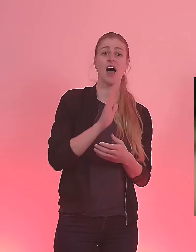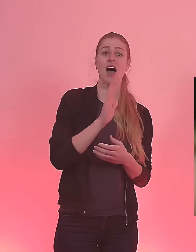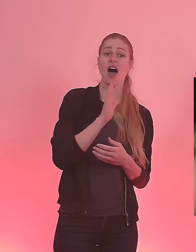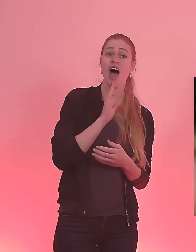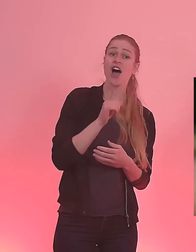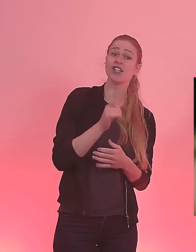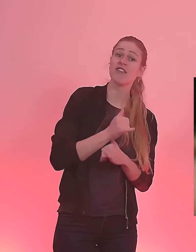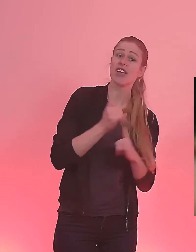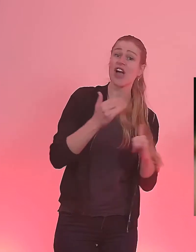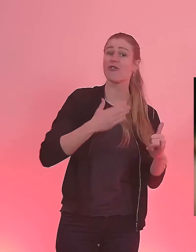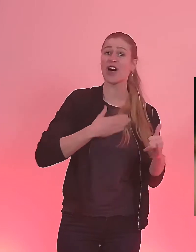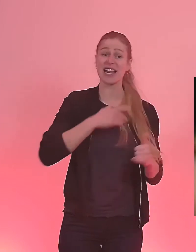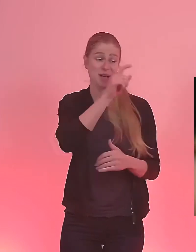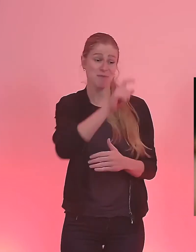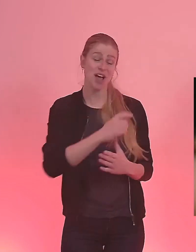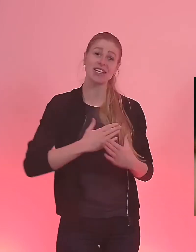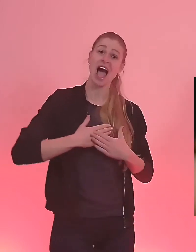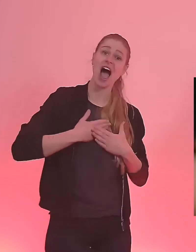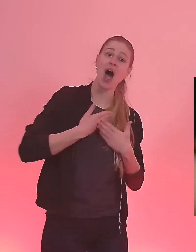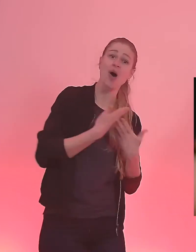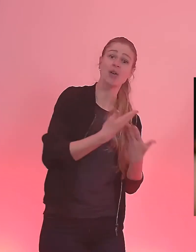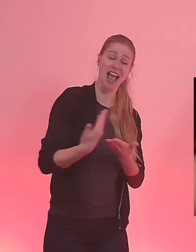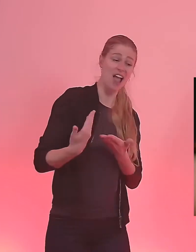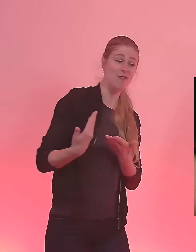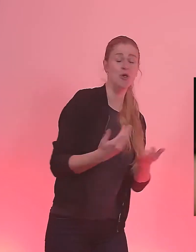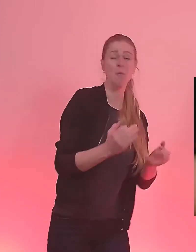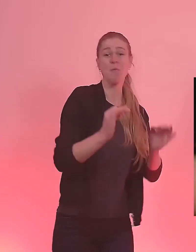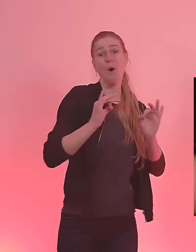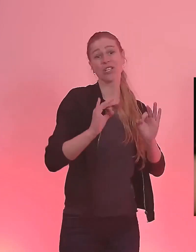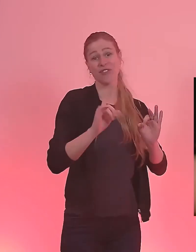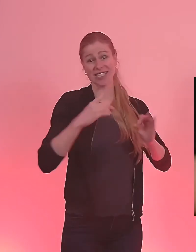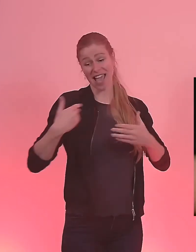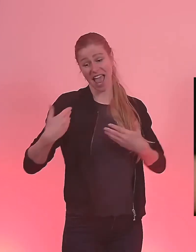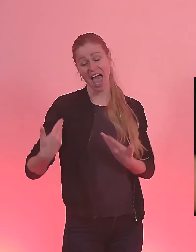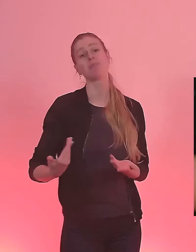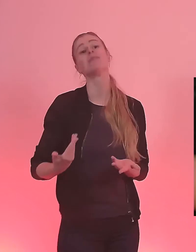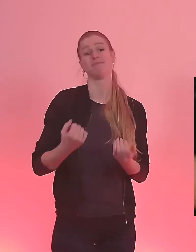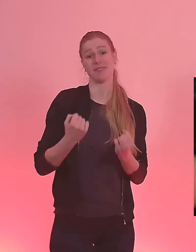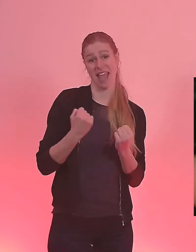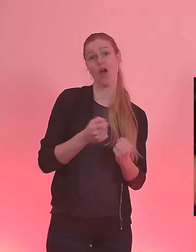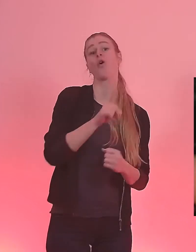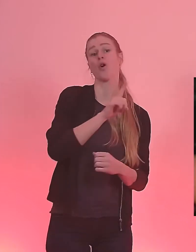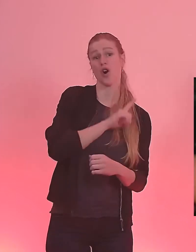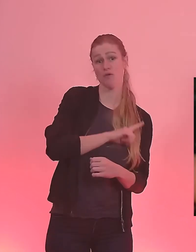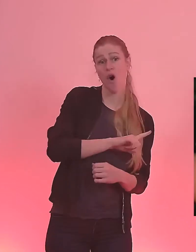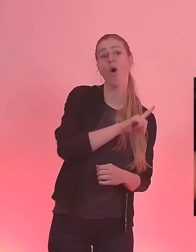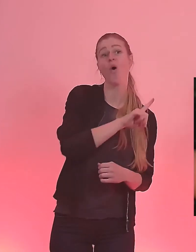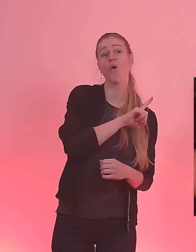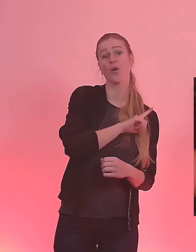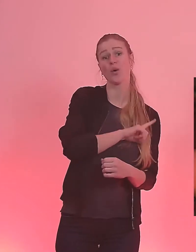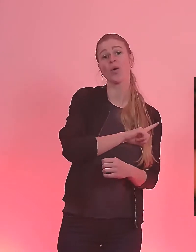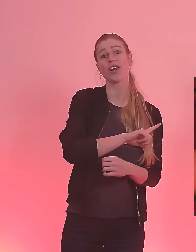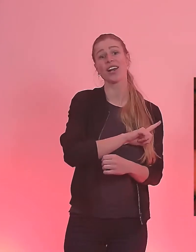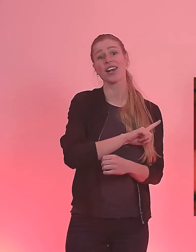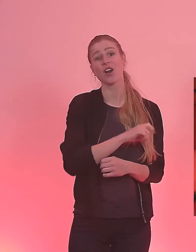Als je veel van iemand houdt, geef je het mooiste wat je hebt, dat is heel gewoon.